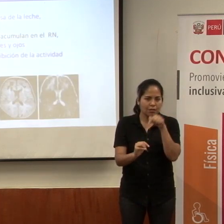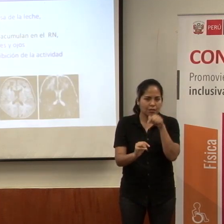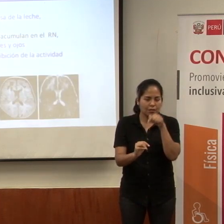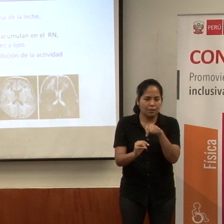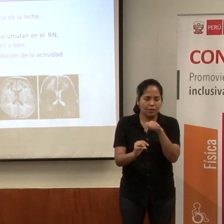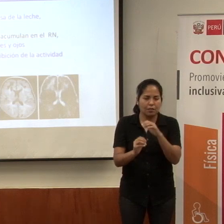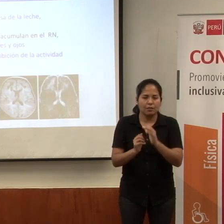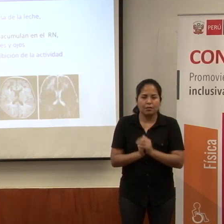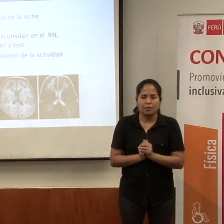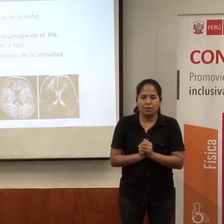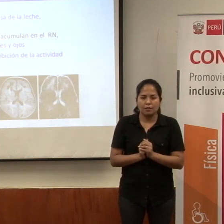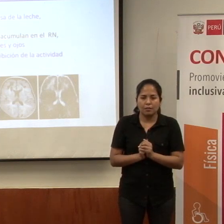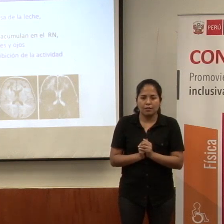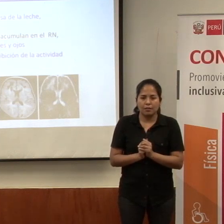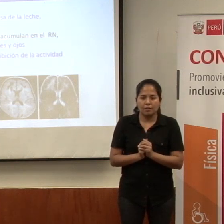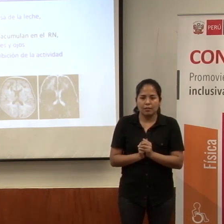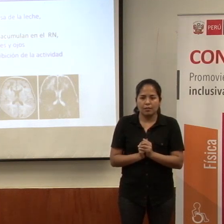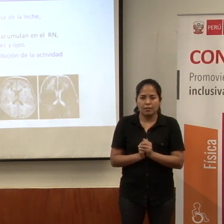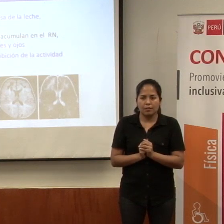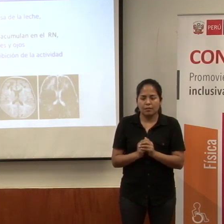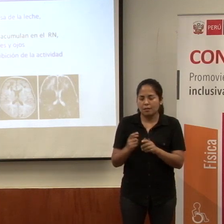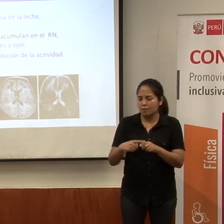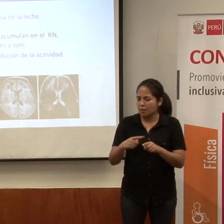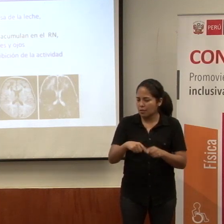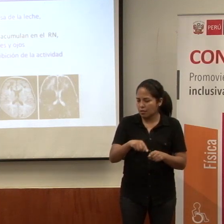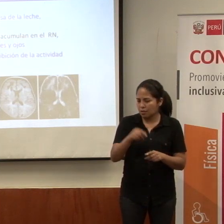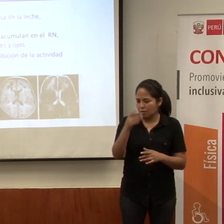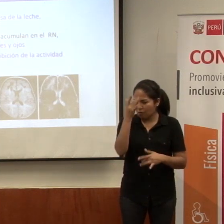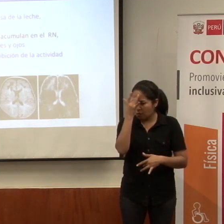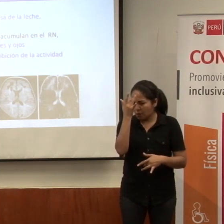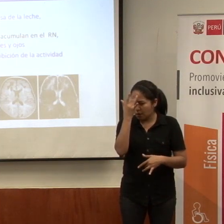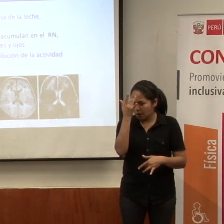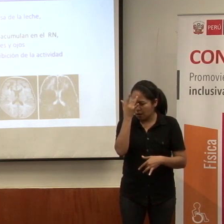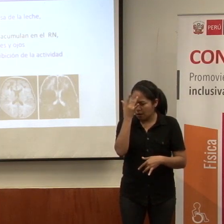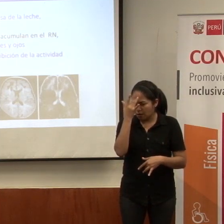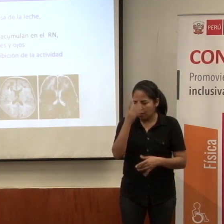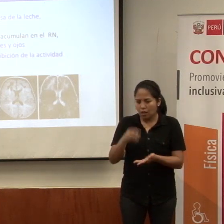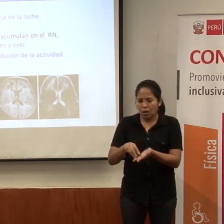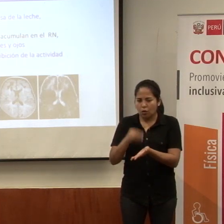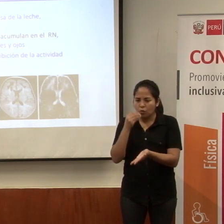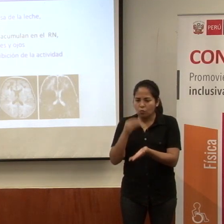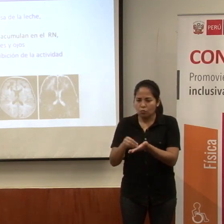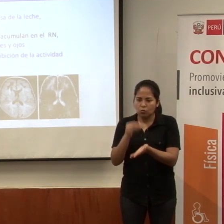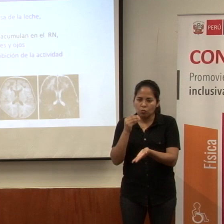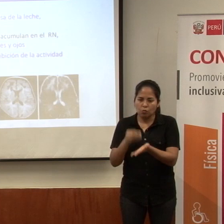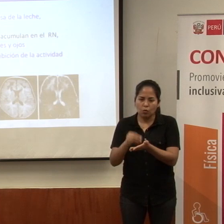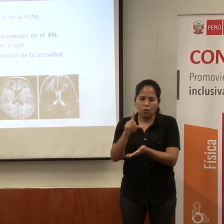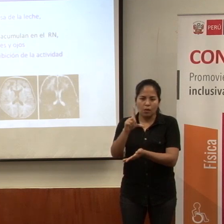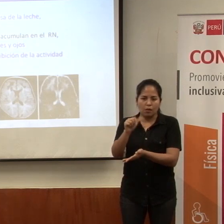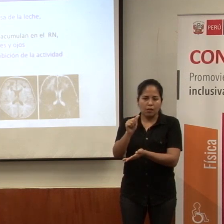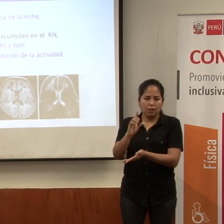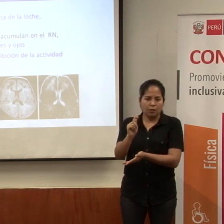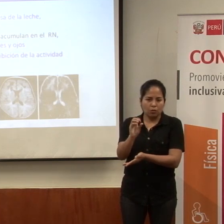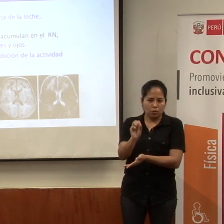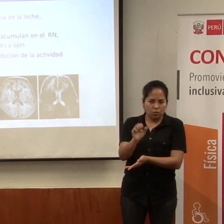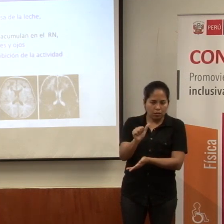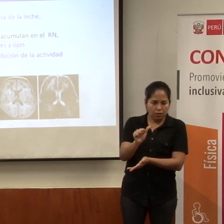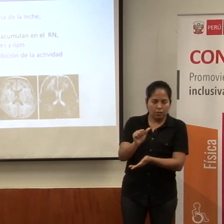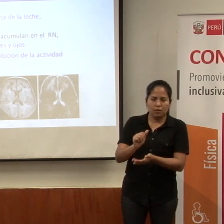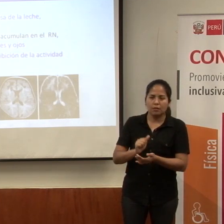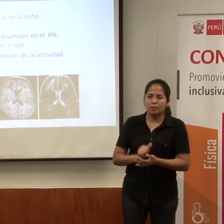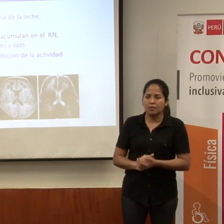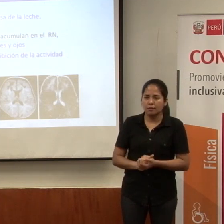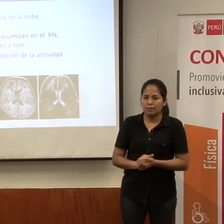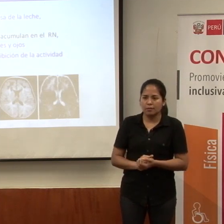La galactosemia, que también tiene que ver con el tema de consumo de la galactosa y la insuficiencia de una enzima